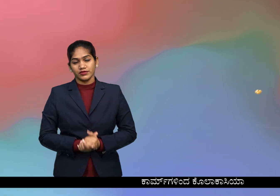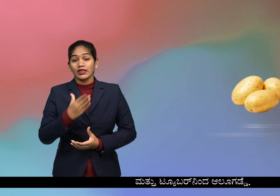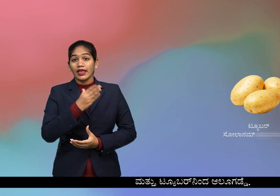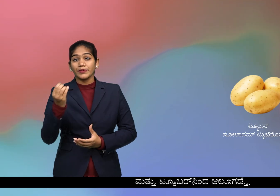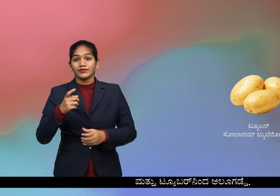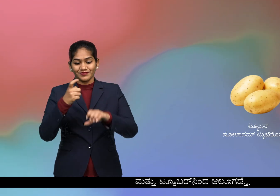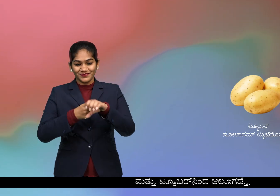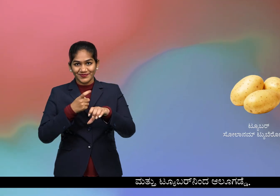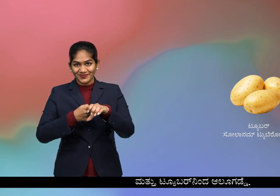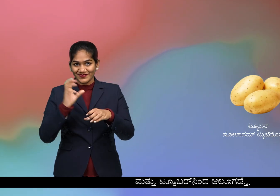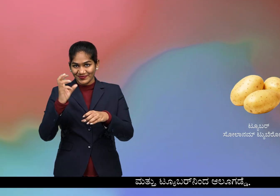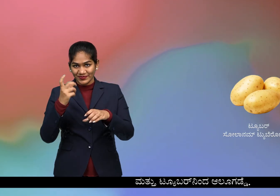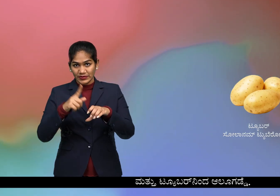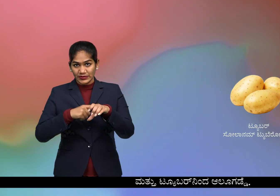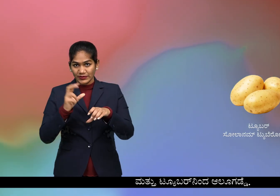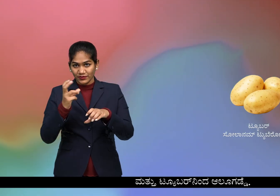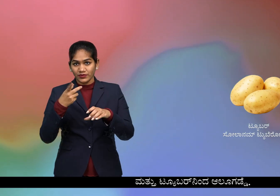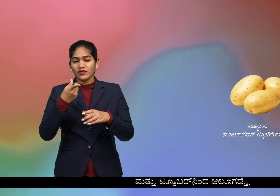ಮತ್ತು ಟ್ಯೂಬರ್ನಿಂದ ಆಲೂಗಡ್ಡೆ,